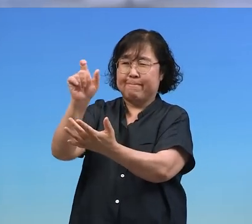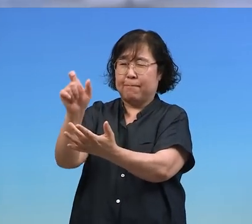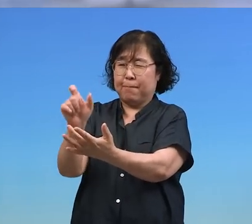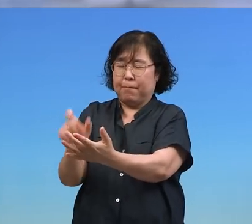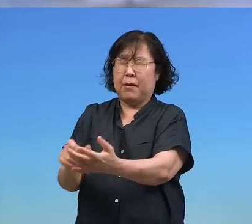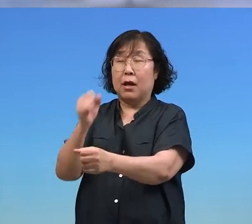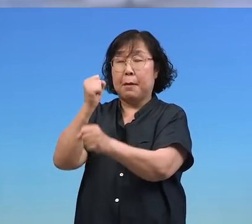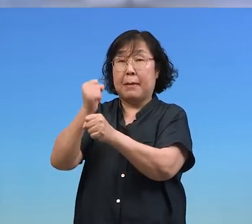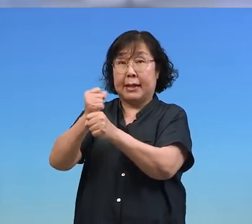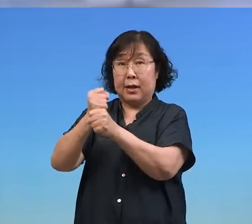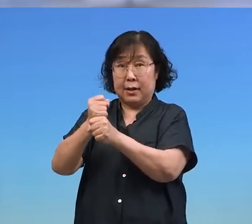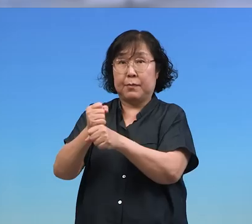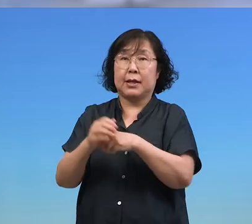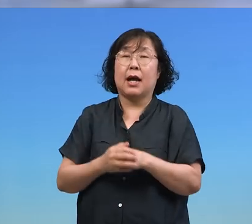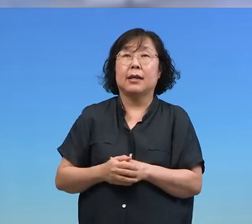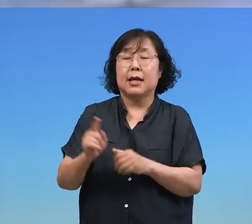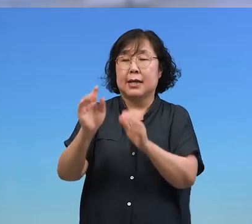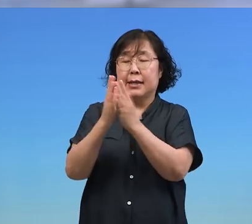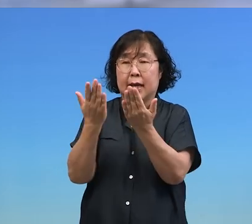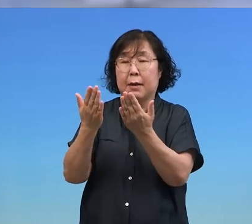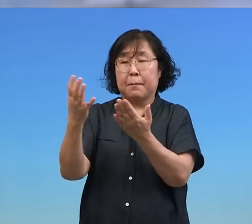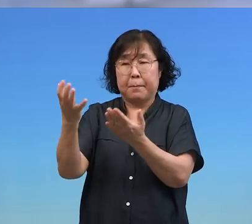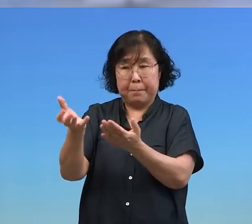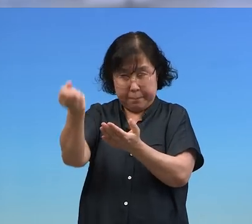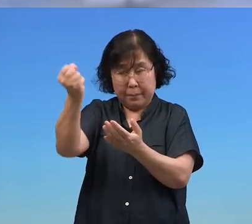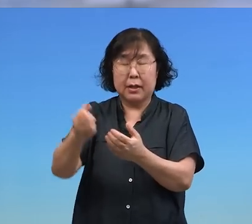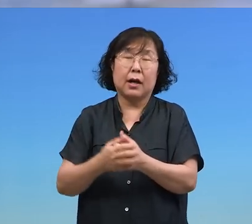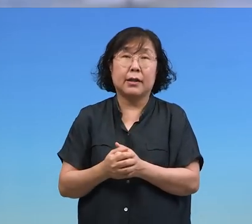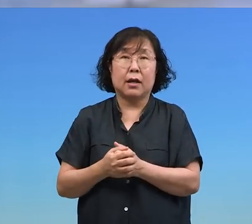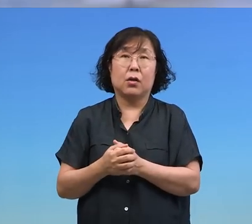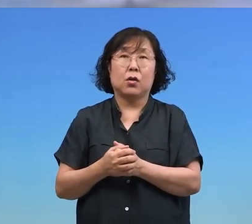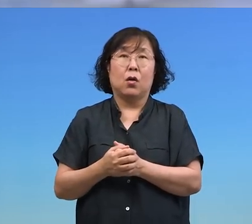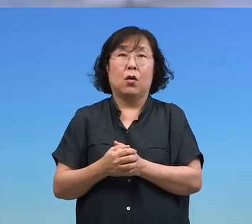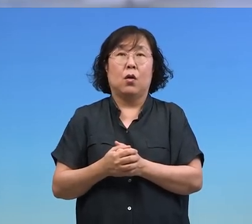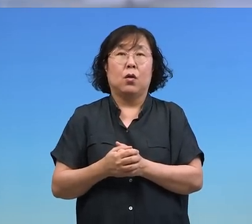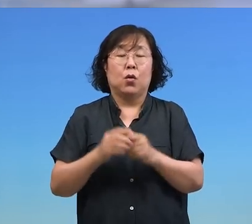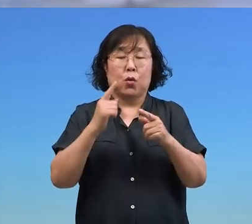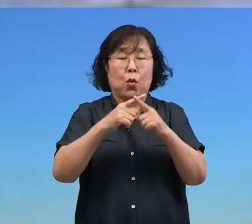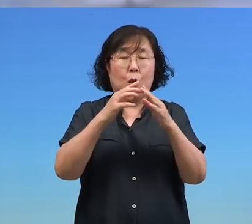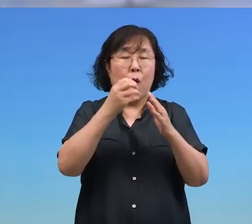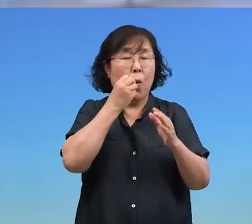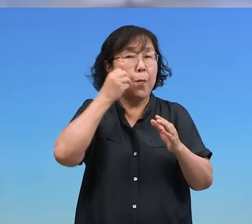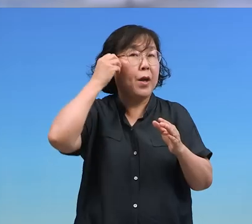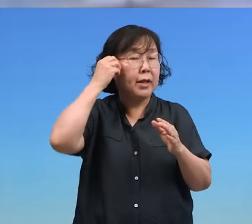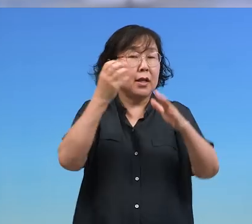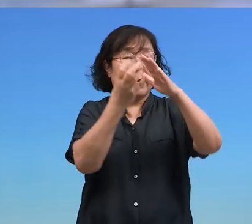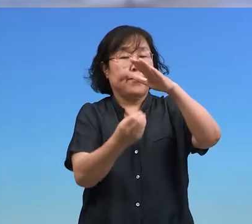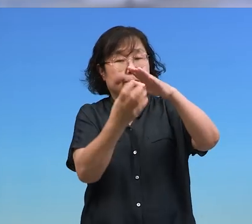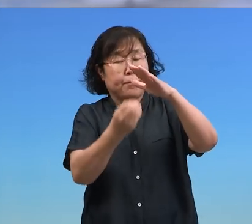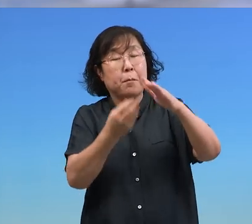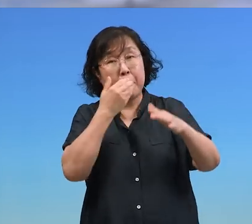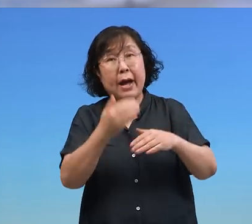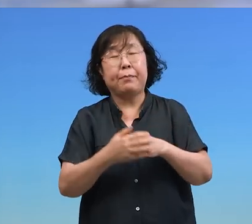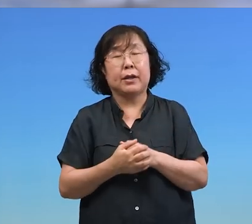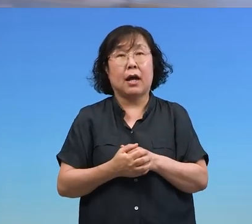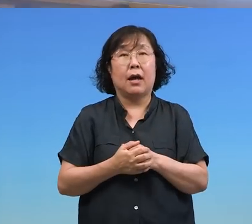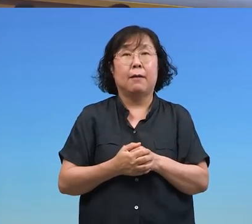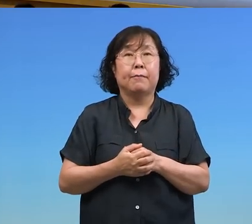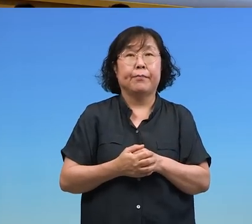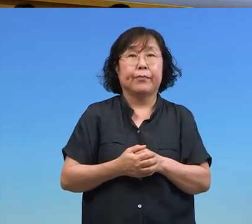노트를 그래서 이제 교회로 오시면 이거를 받아 가실 수 있고요 또 홈페이지에서 다운받아서 쓰실 수가 있습니다